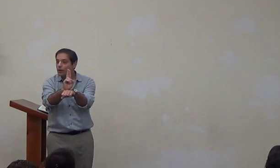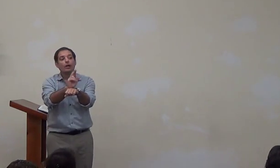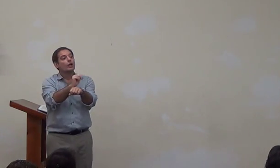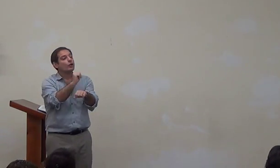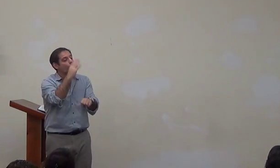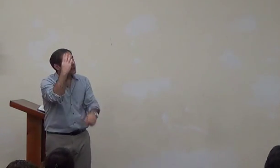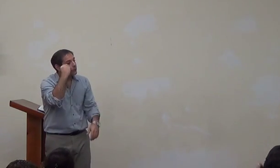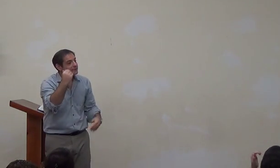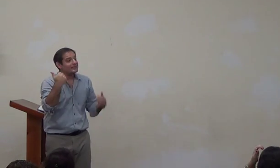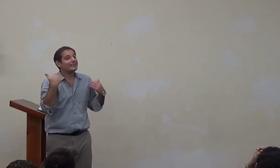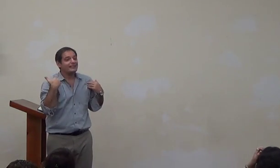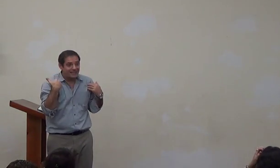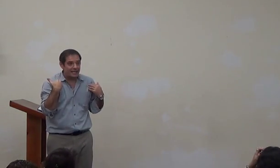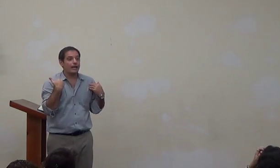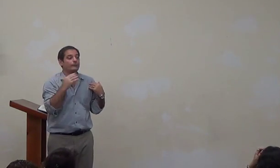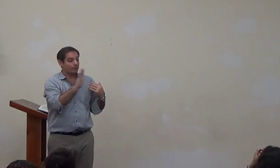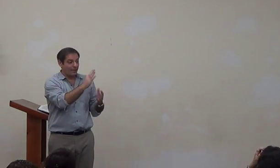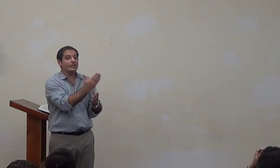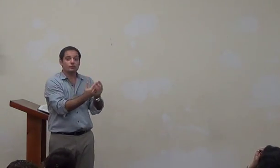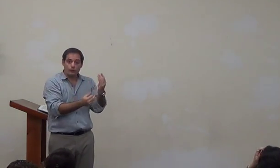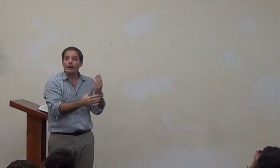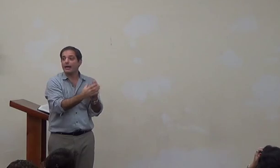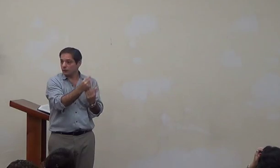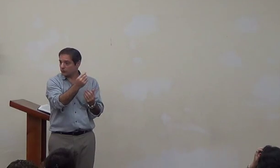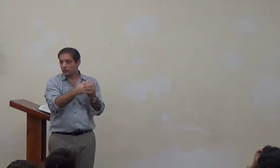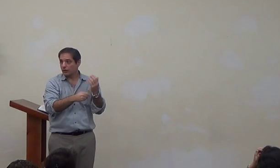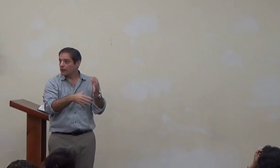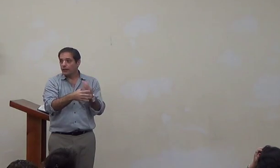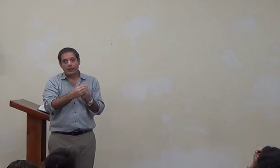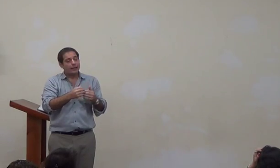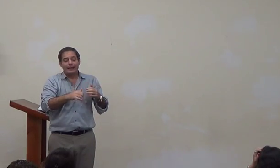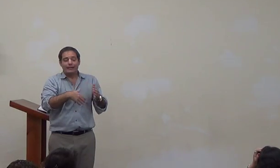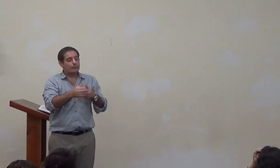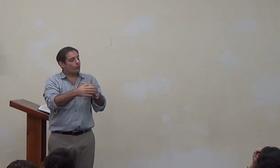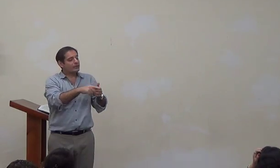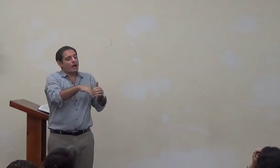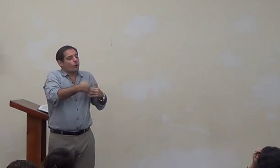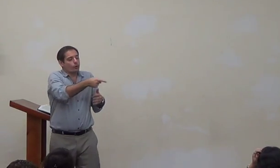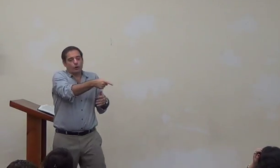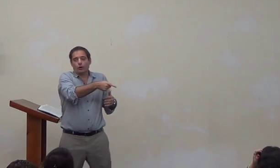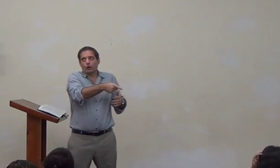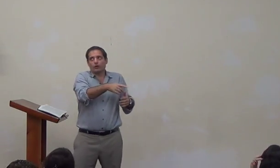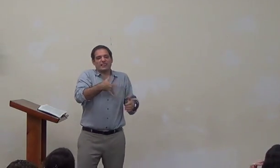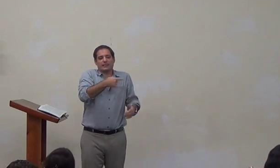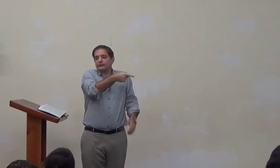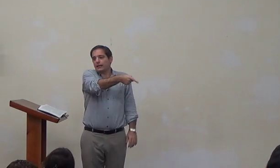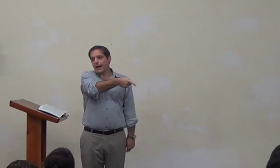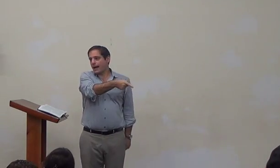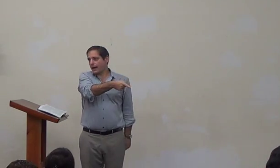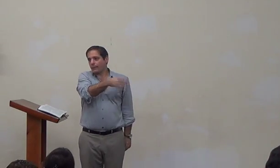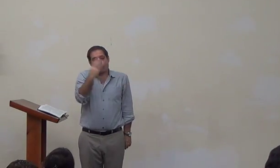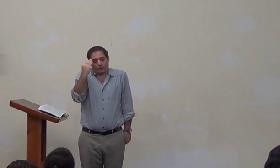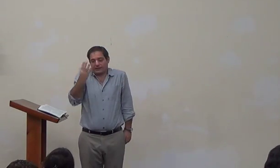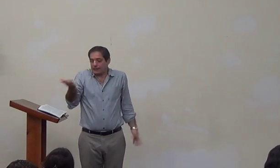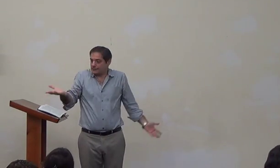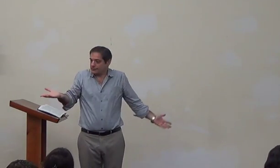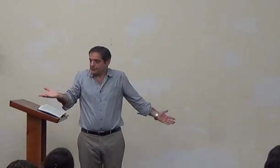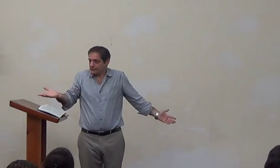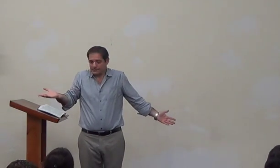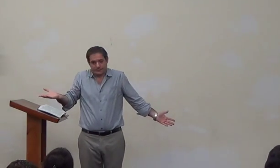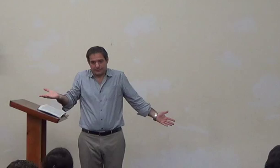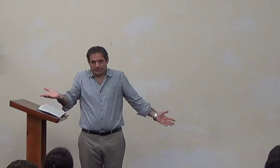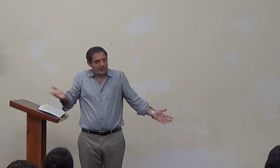usando lo que Moisés tenía en sus manos, no importa cómo se sentía